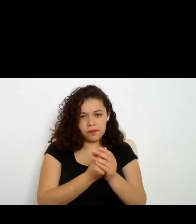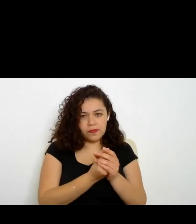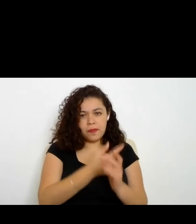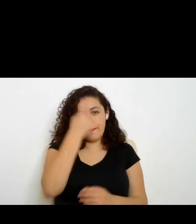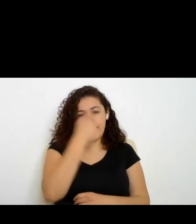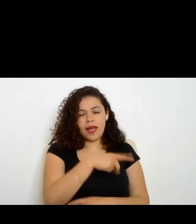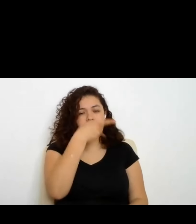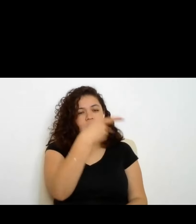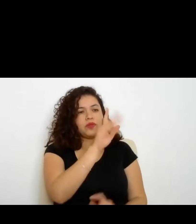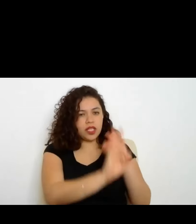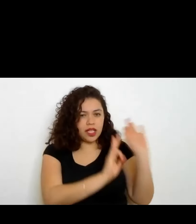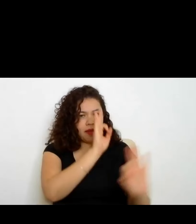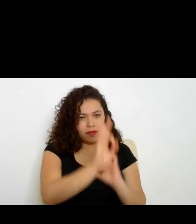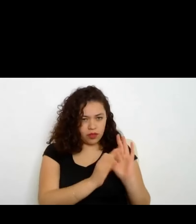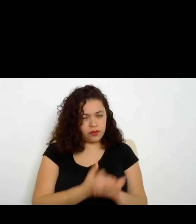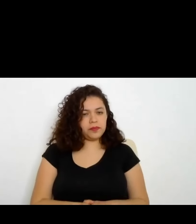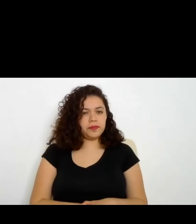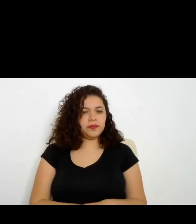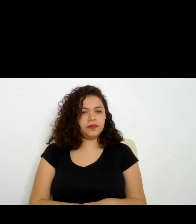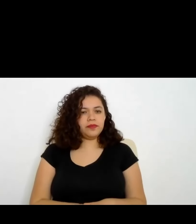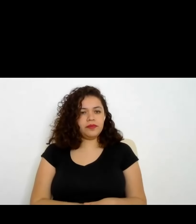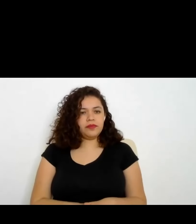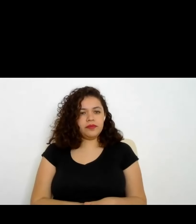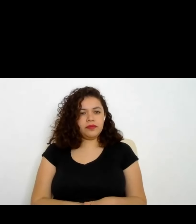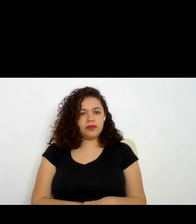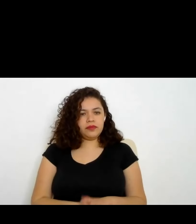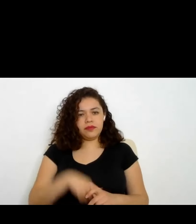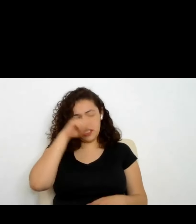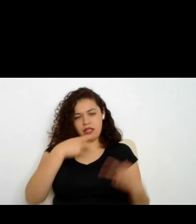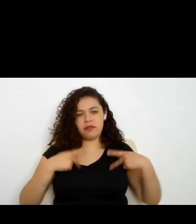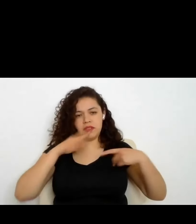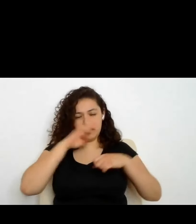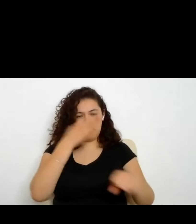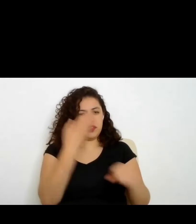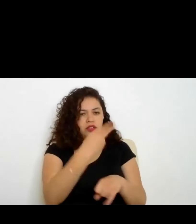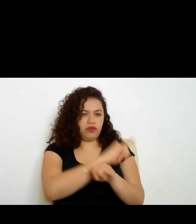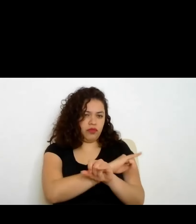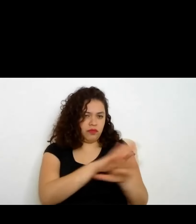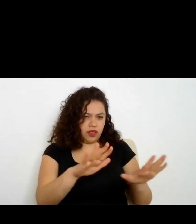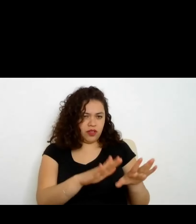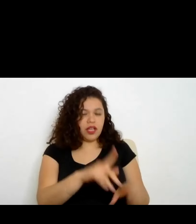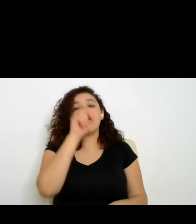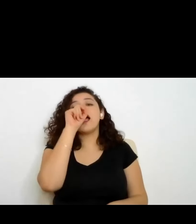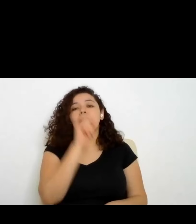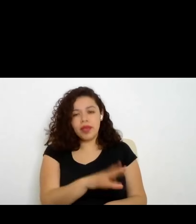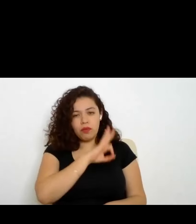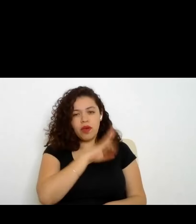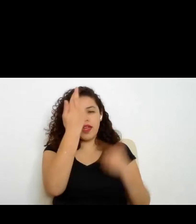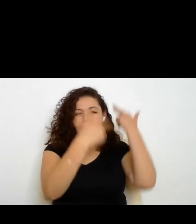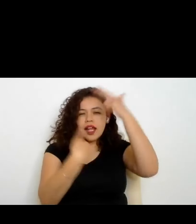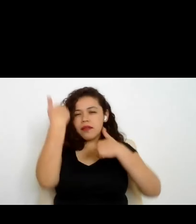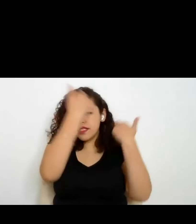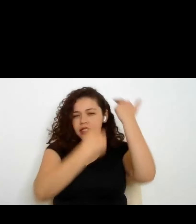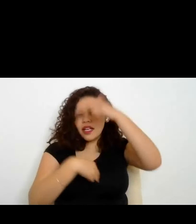al tratamiento por parte del responsable en sus bases de datos. Asimismo, podrá consultar el origen